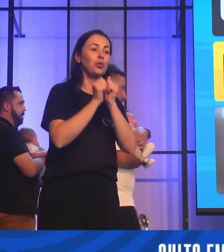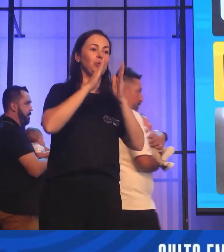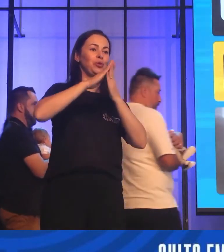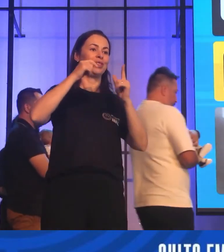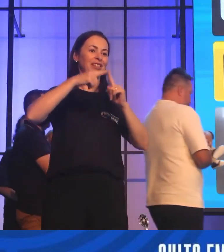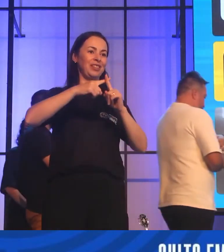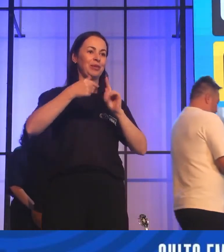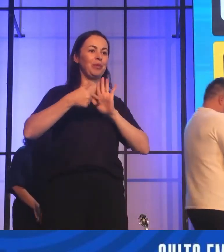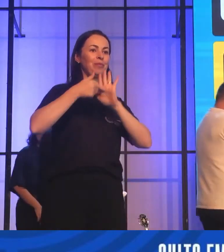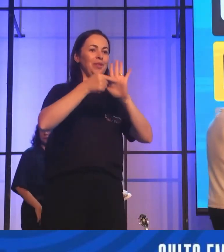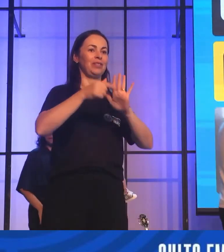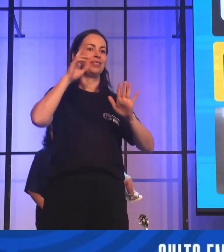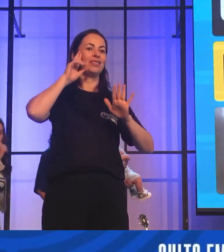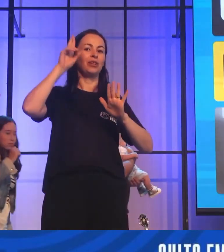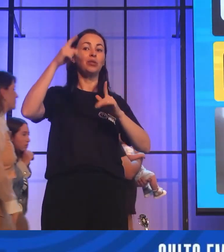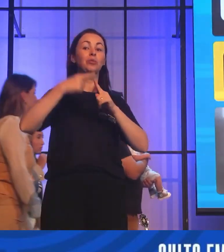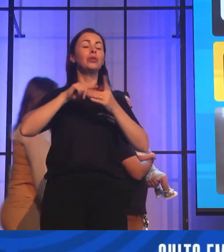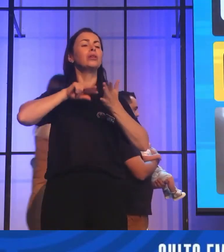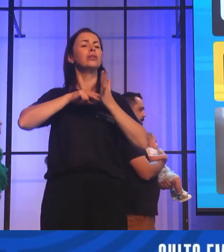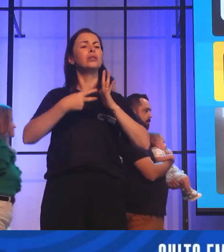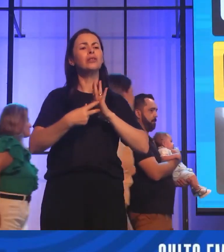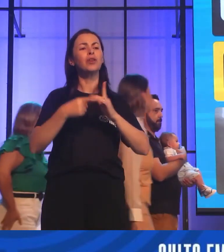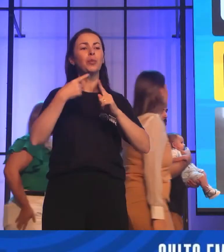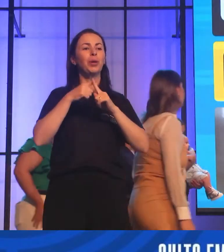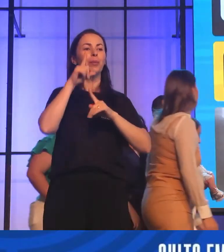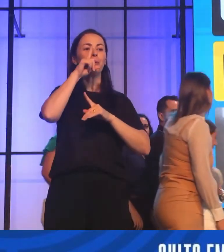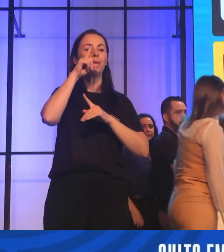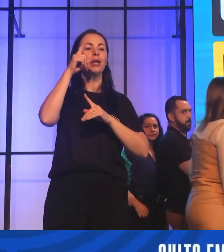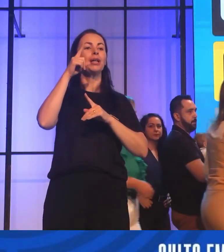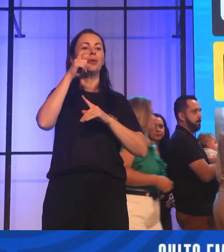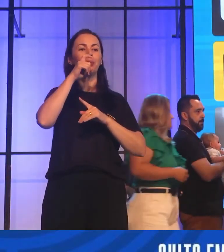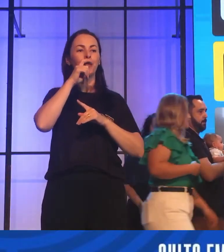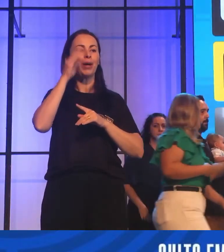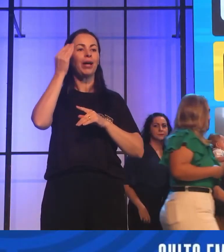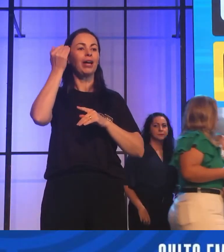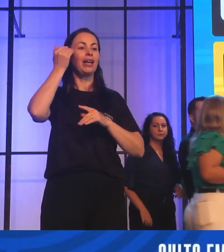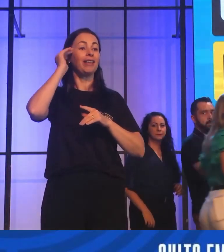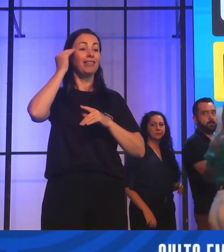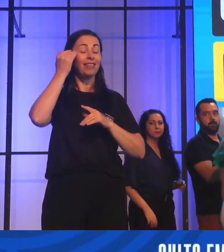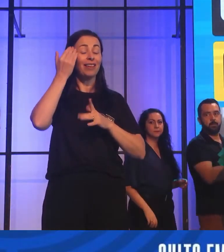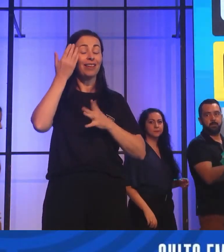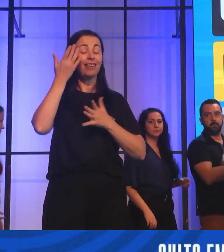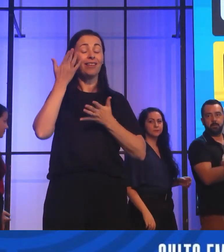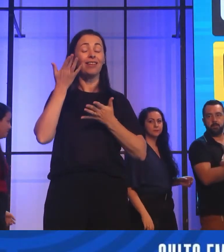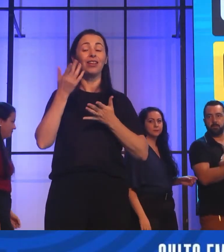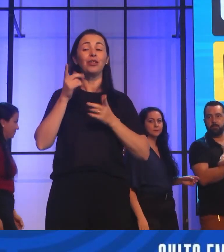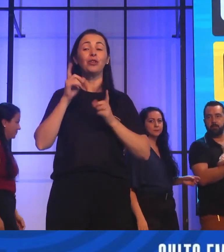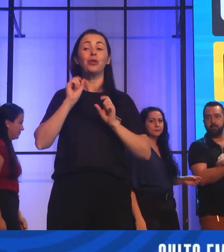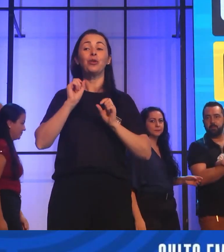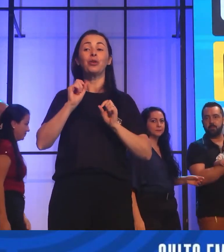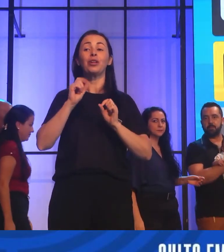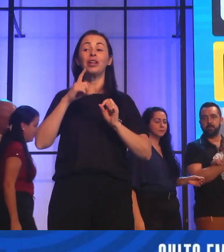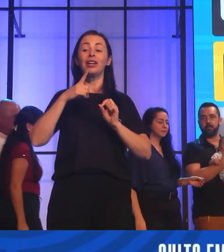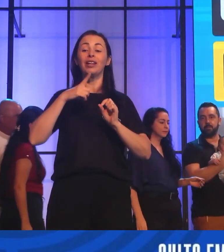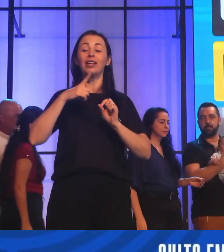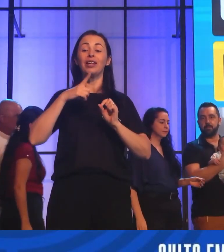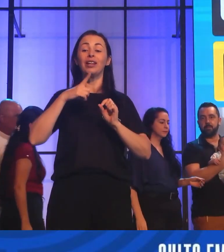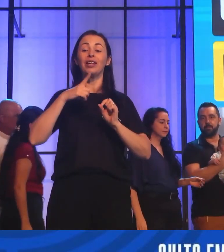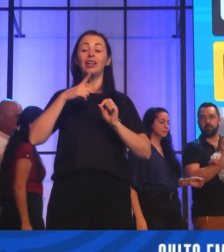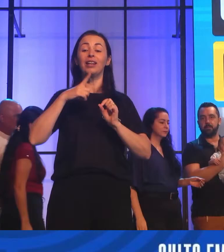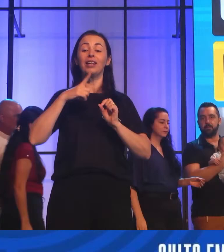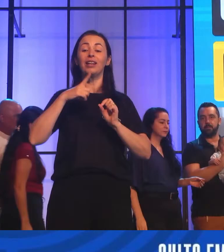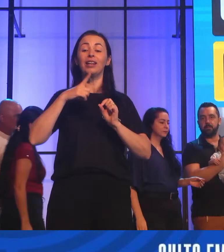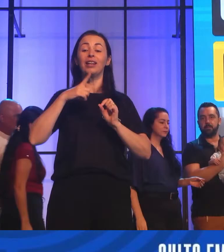significa? Significa que os pais entendem, compreendem que receberam uma dádiva. A Bíblia diz que os filhos são uma herança, são